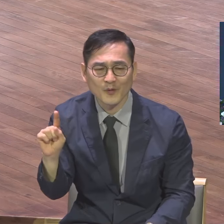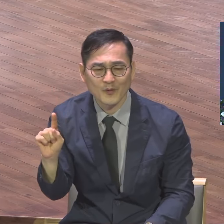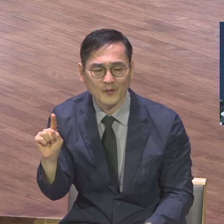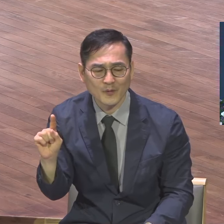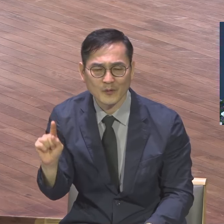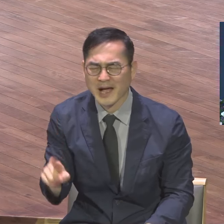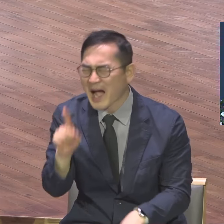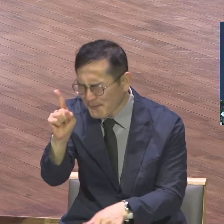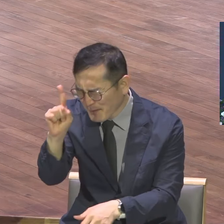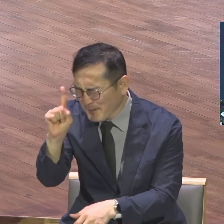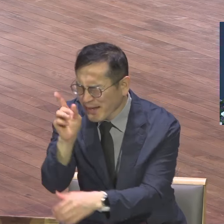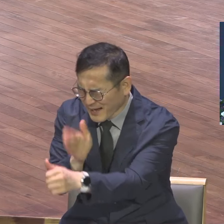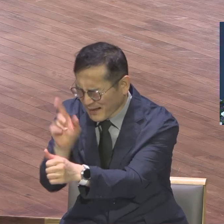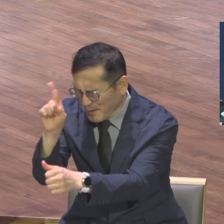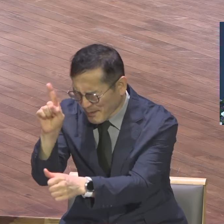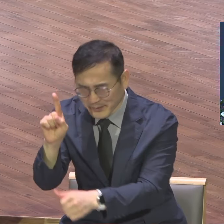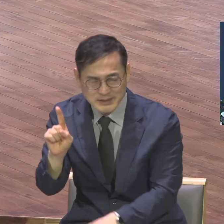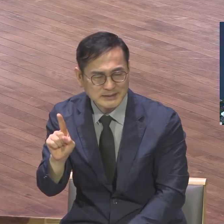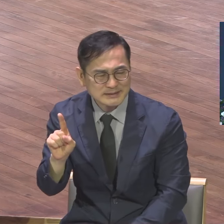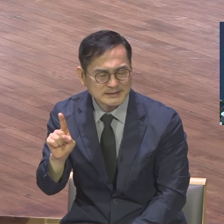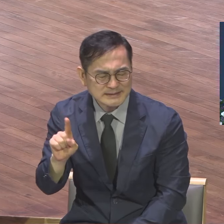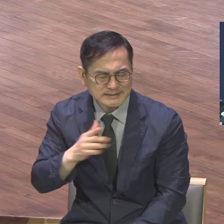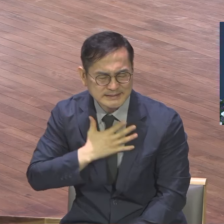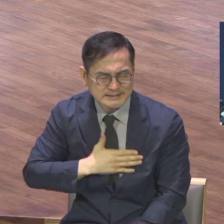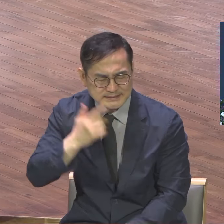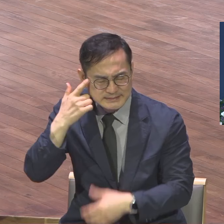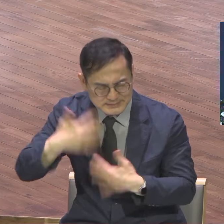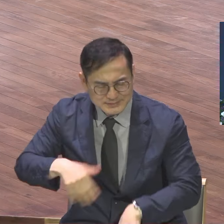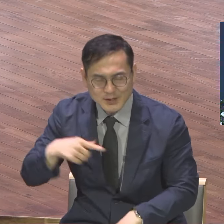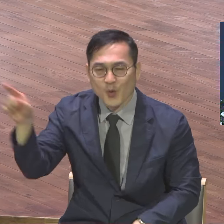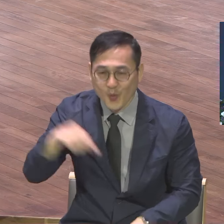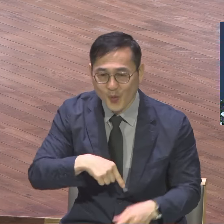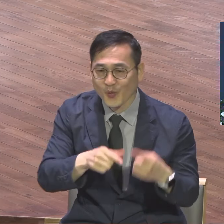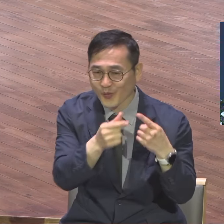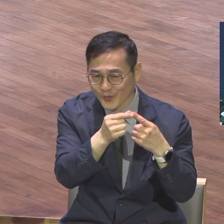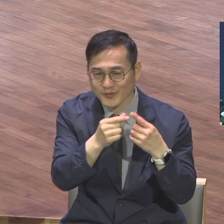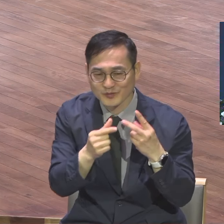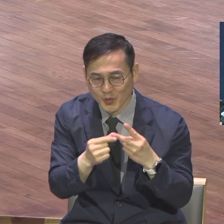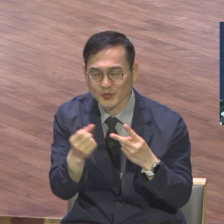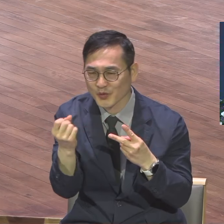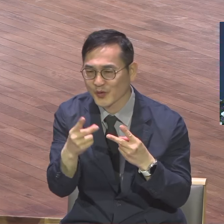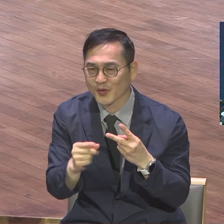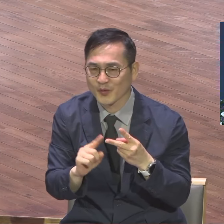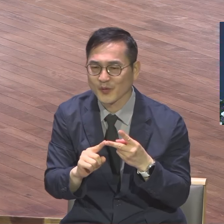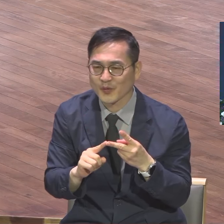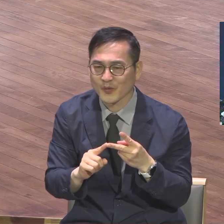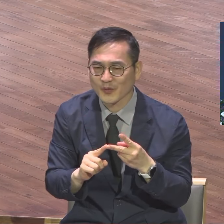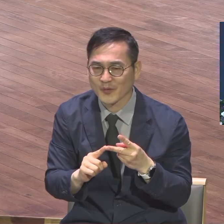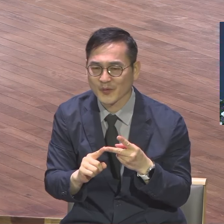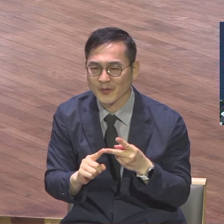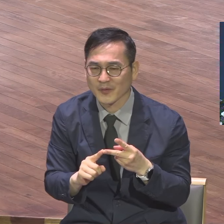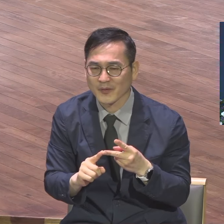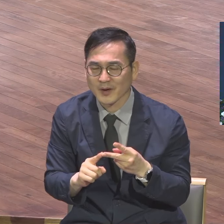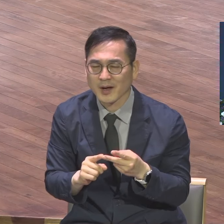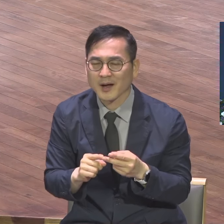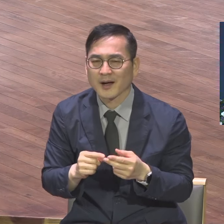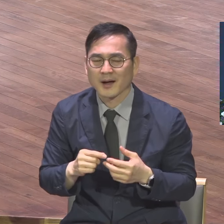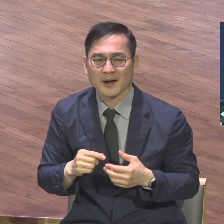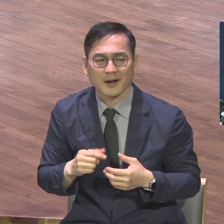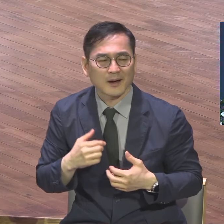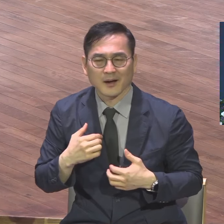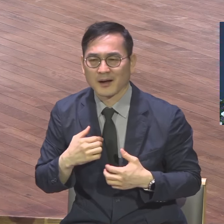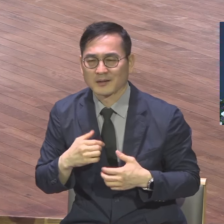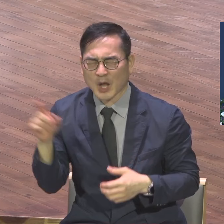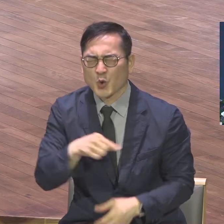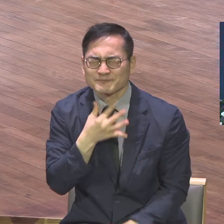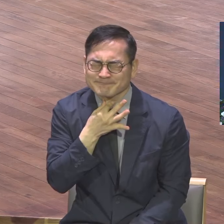한 번만 와달라는 그런 부탁을 받고 온 분도 있을 것이고 또 뭔가 또 감동이 되어서 자질해서